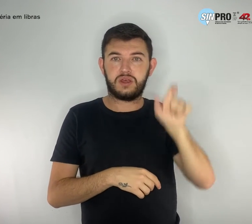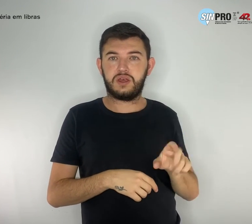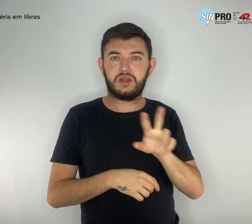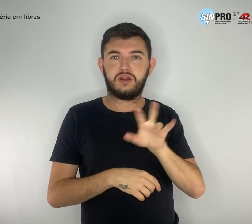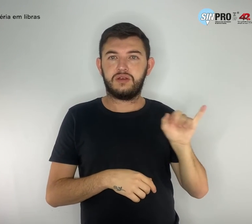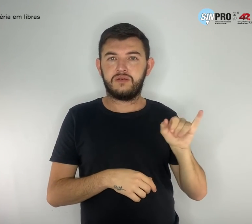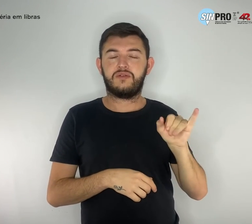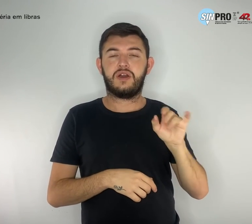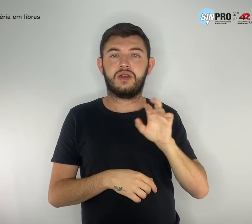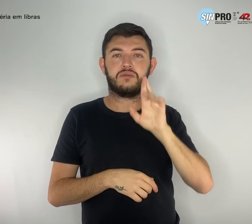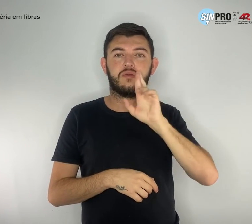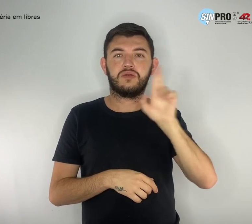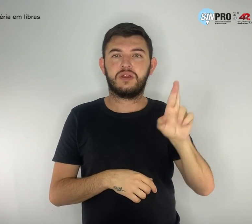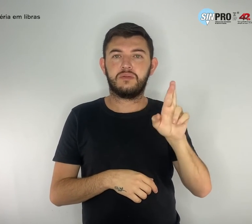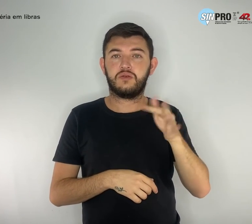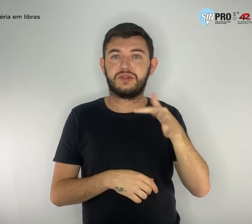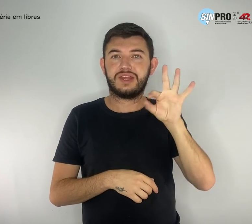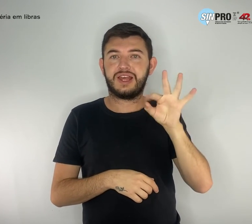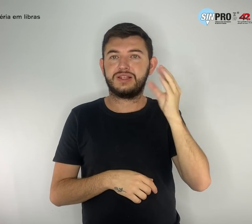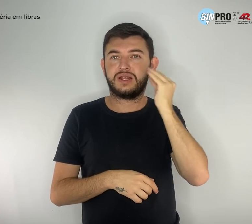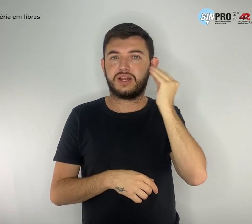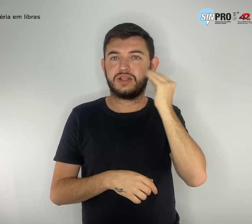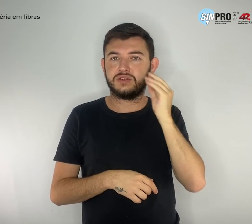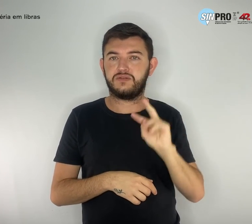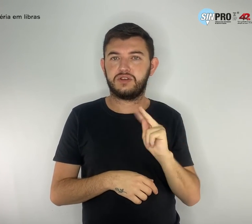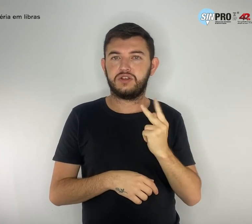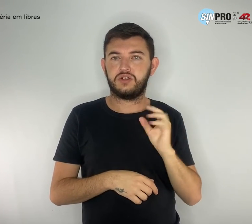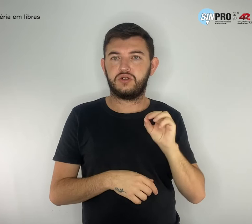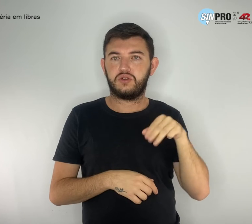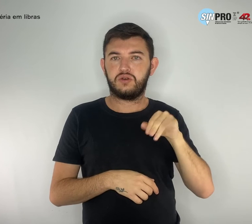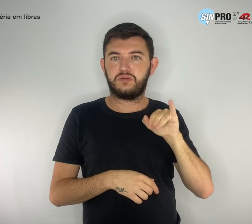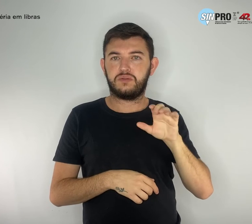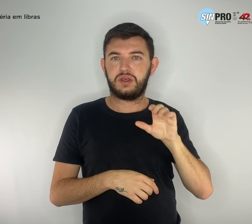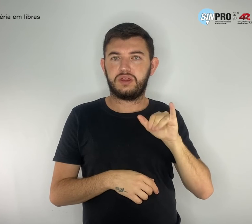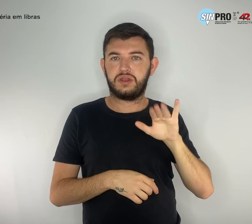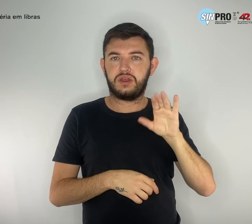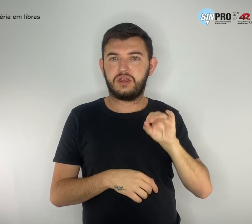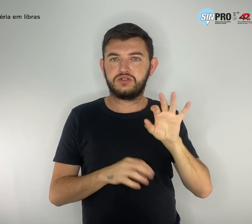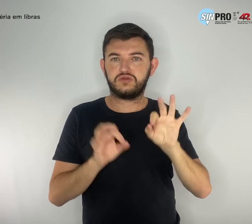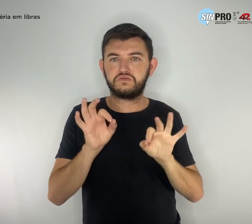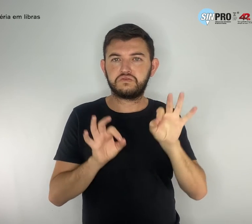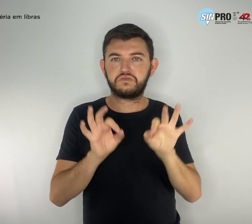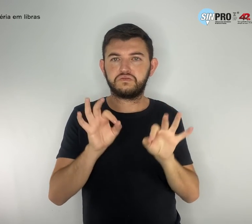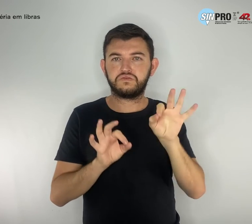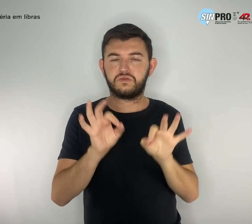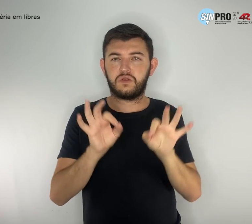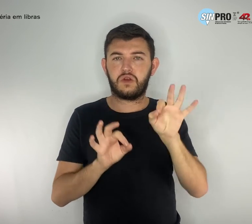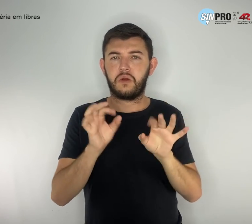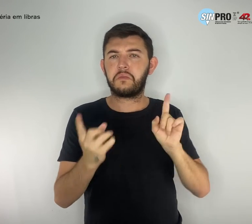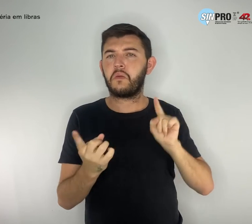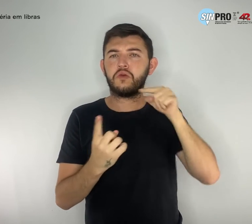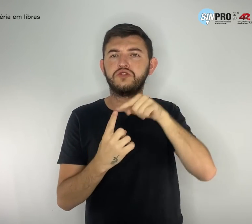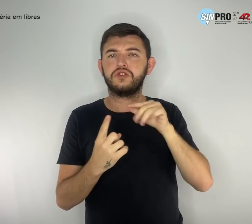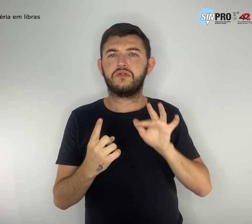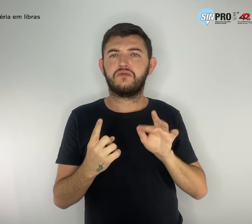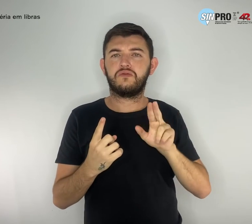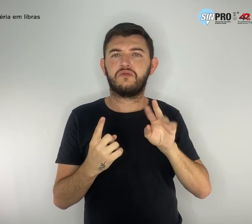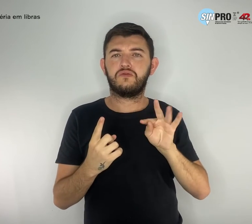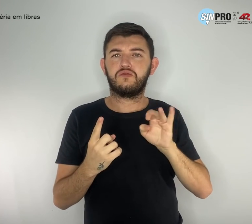homicídio qualificado por motivo fútil. O jornal O Estado de São Paulo divulgou nas redes